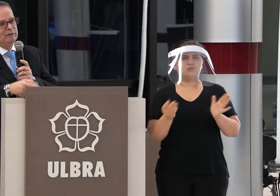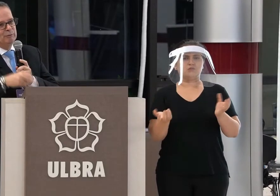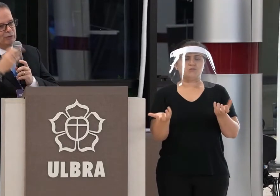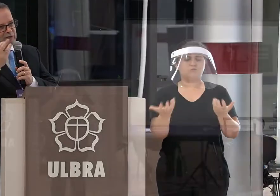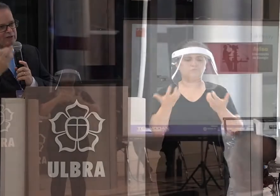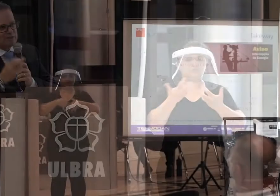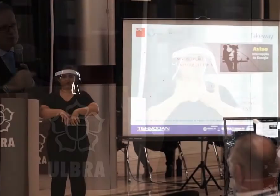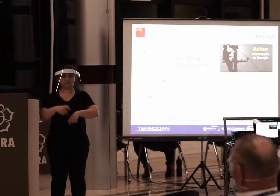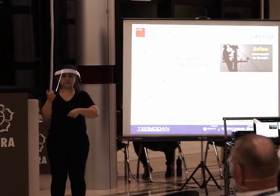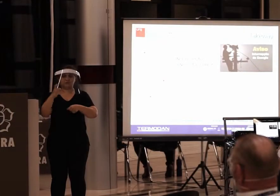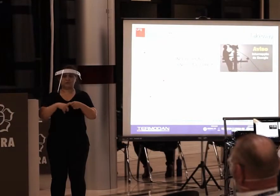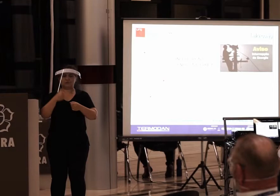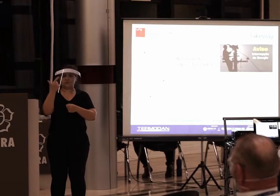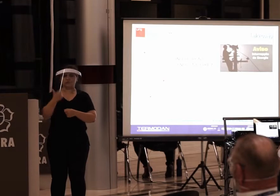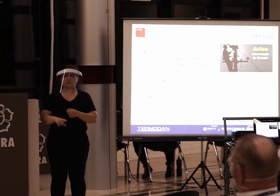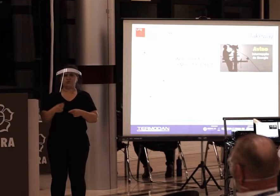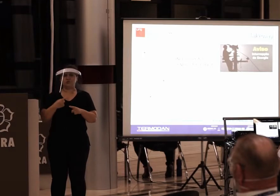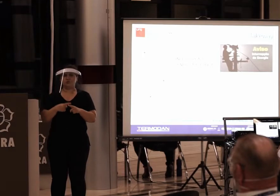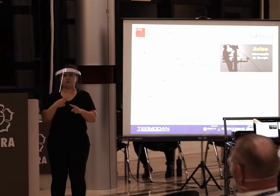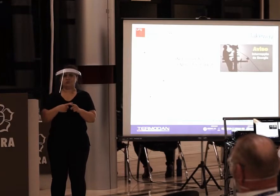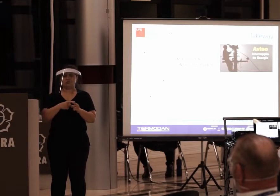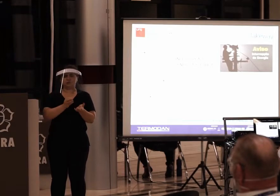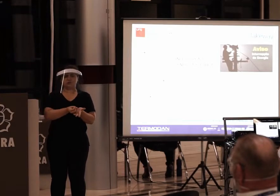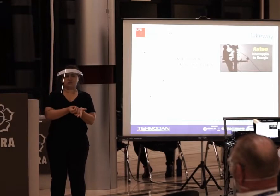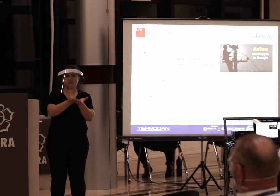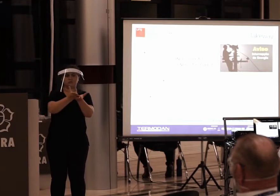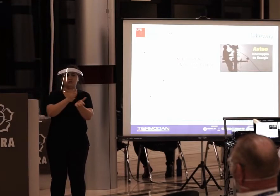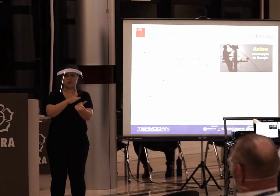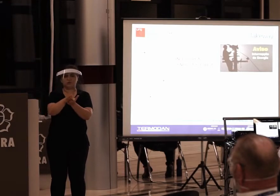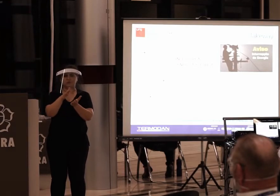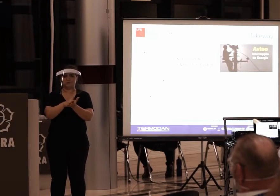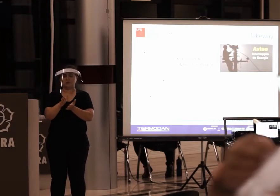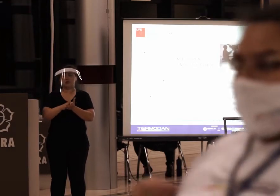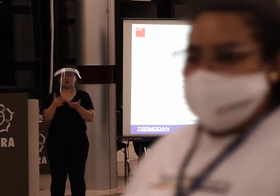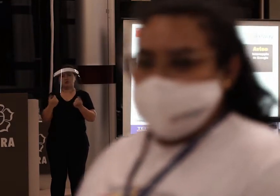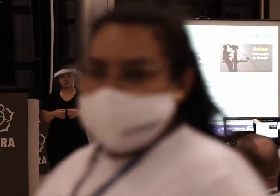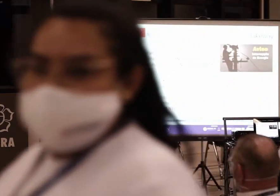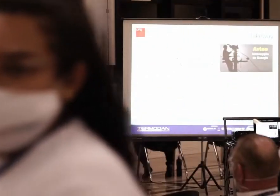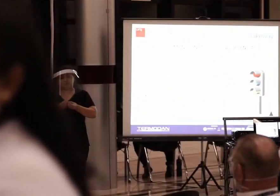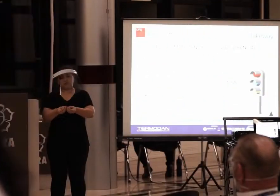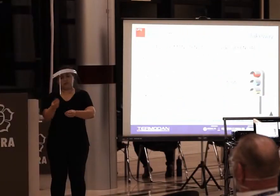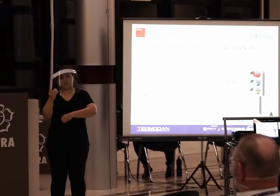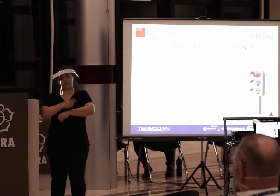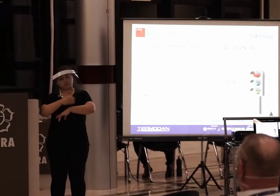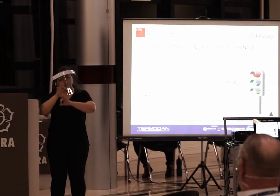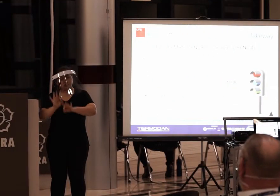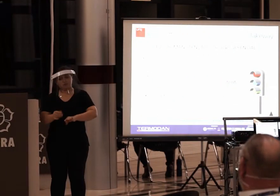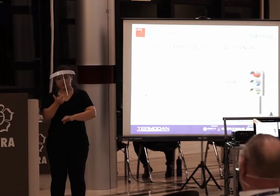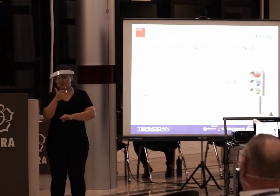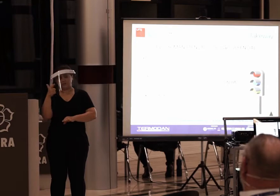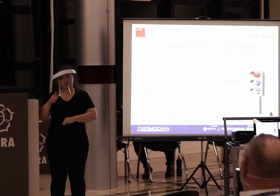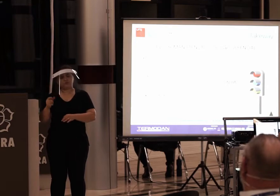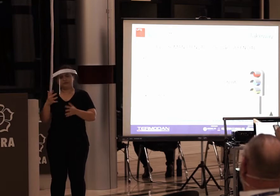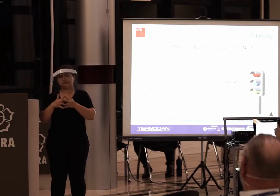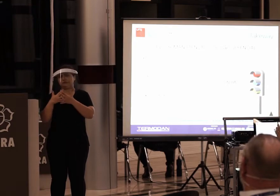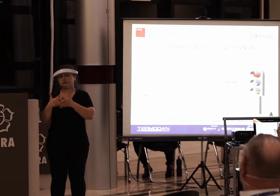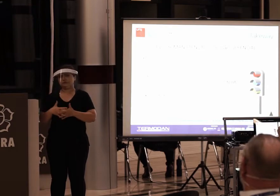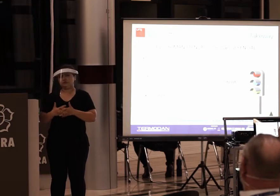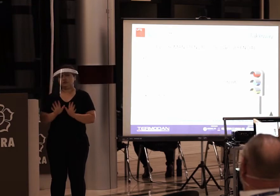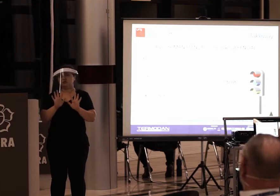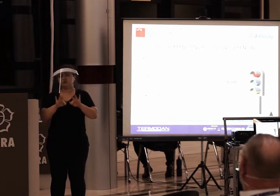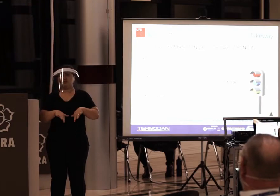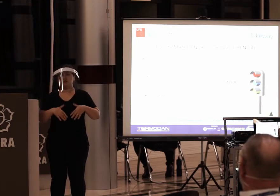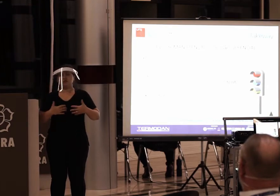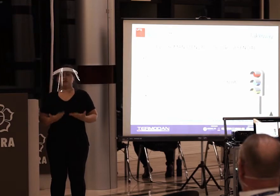funcionar, porque eles exportam o material, né? E aí você não entregar no dia certo é complicado. Finalizando,